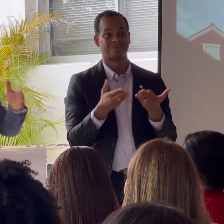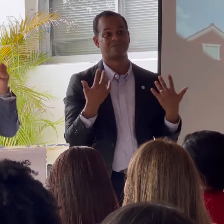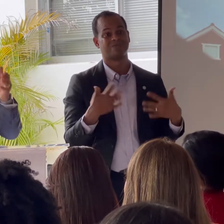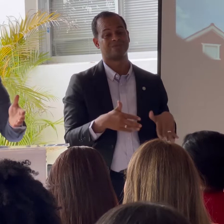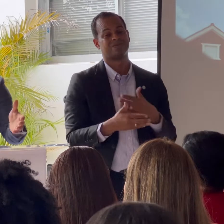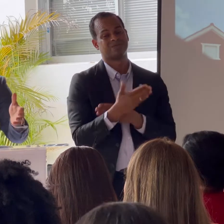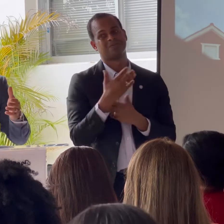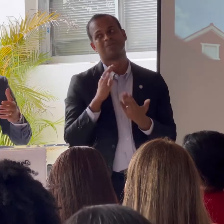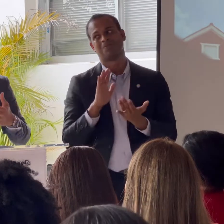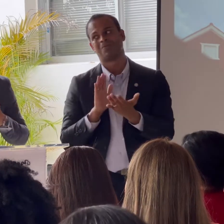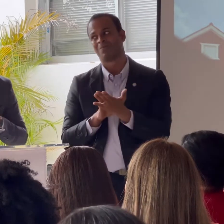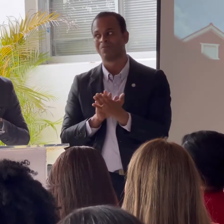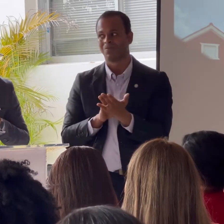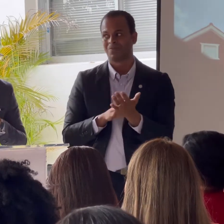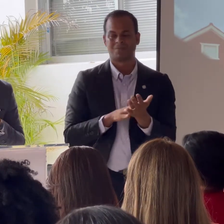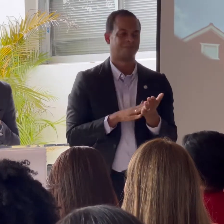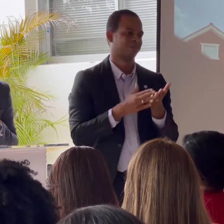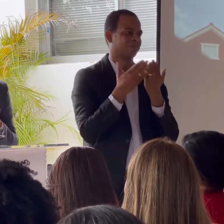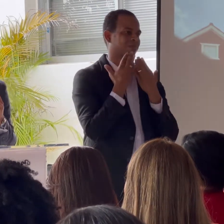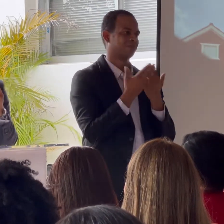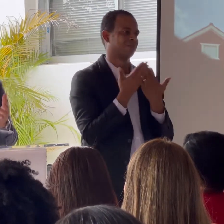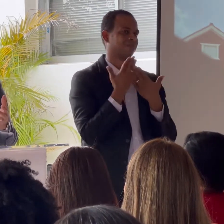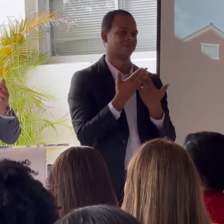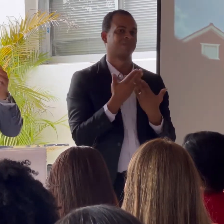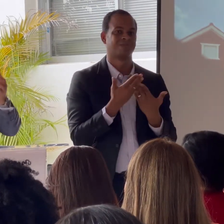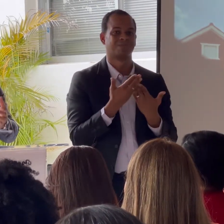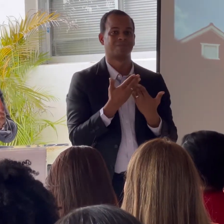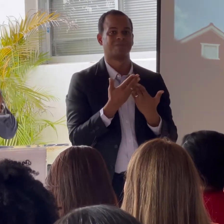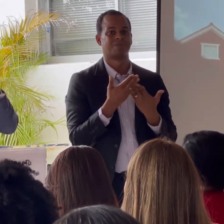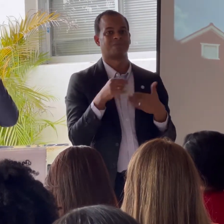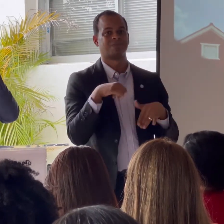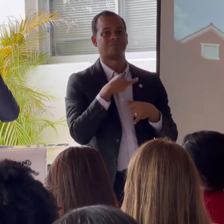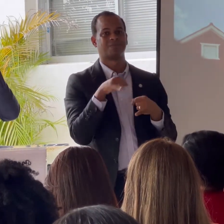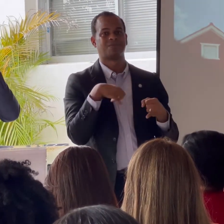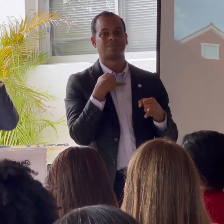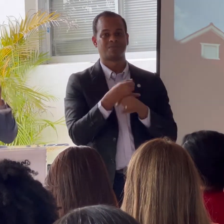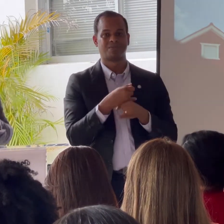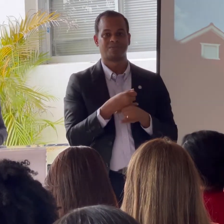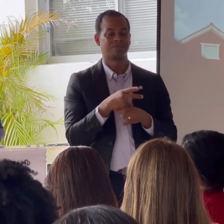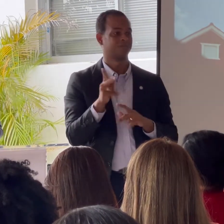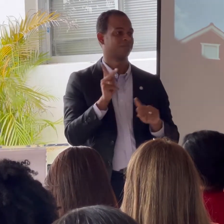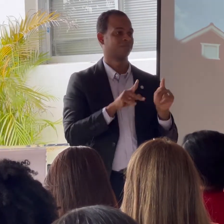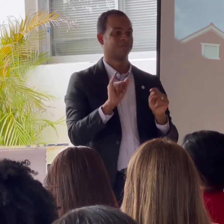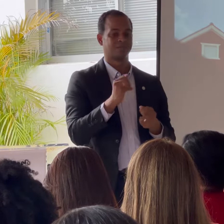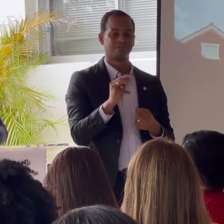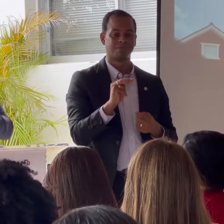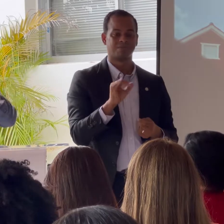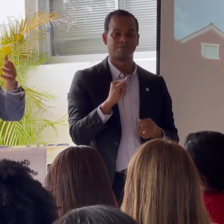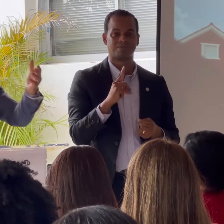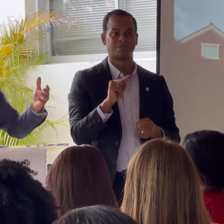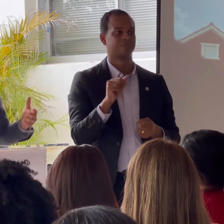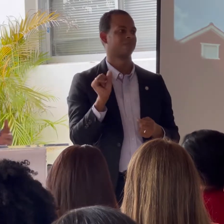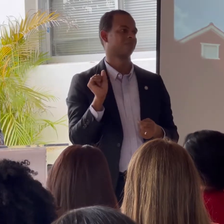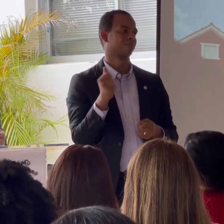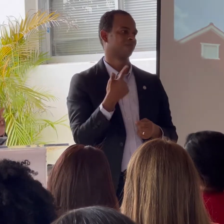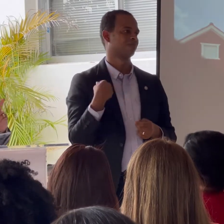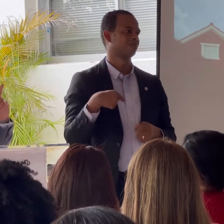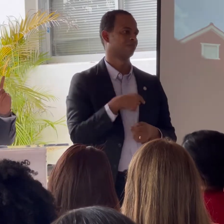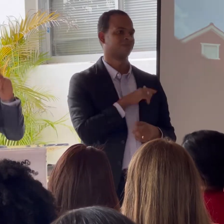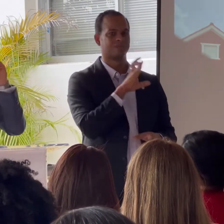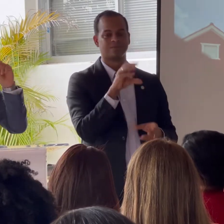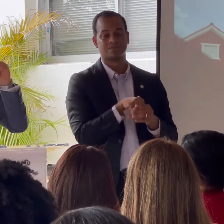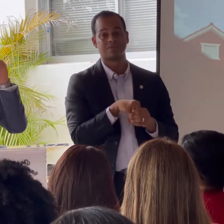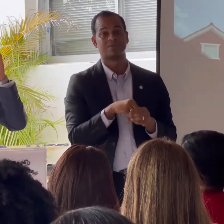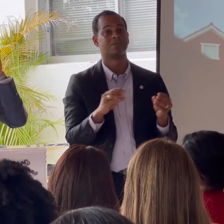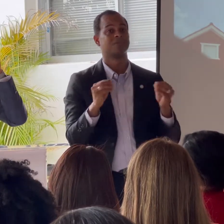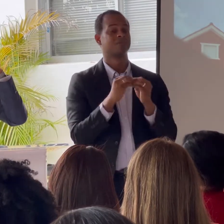mañana. Les felicito, yo agradezco tanto que tengamos en esta institución personas como doña Manola y que todos nosotros estemos involucrados.